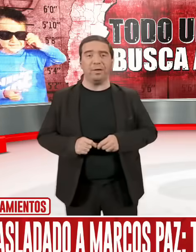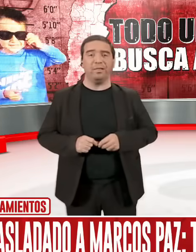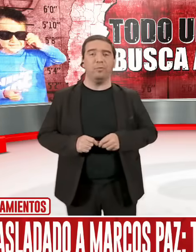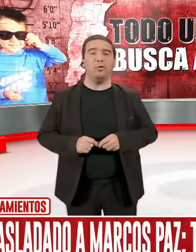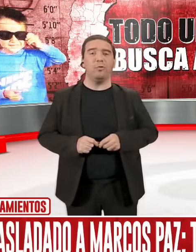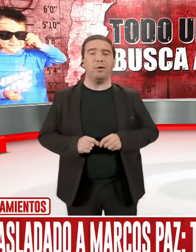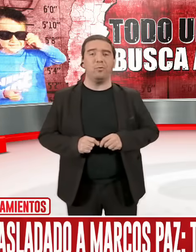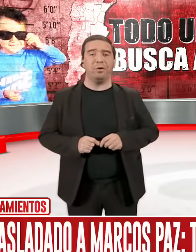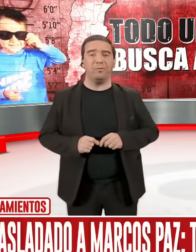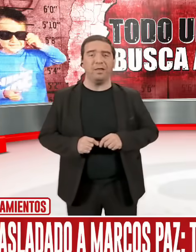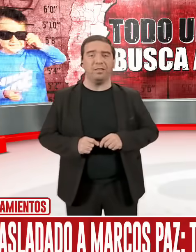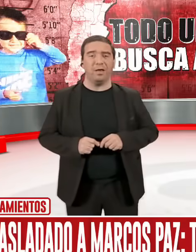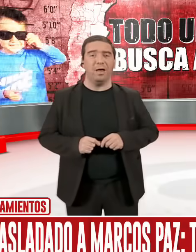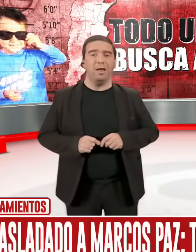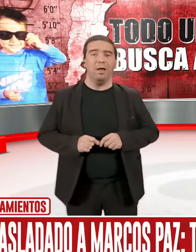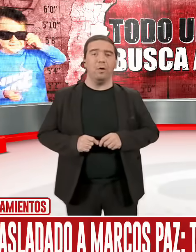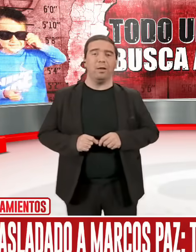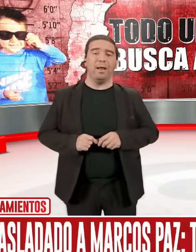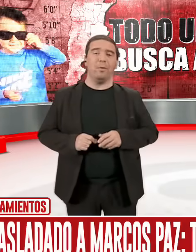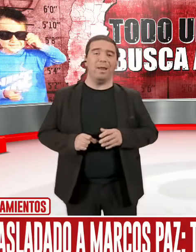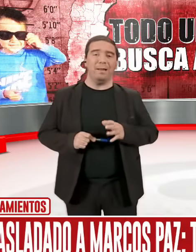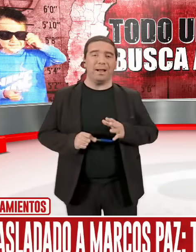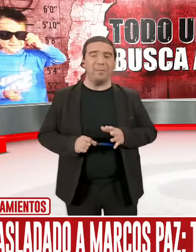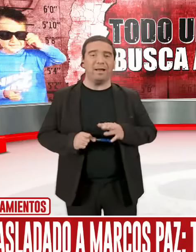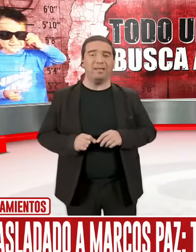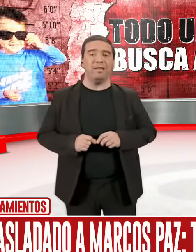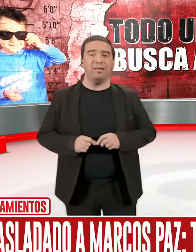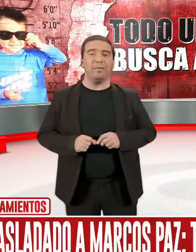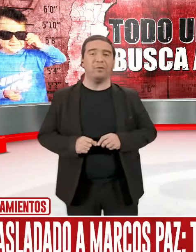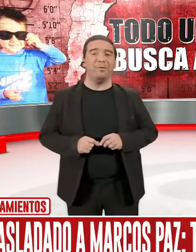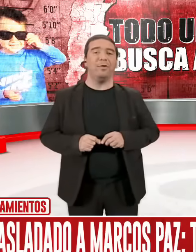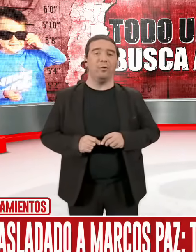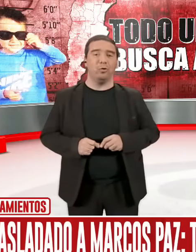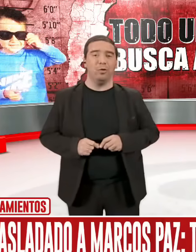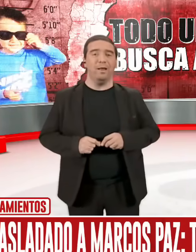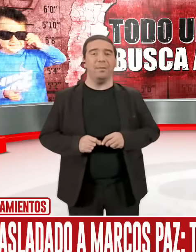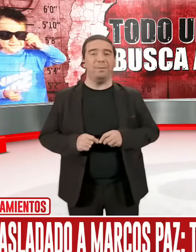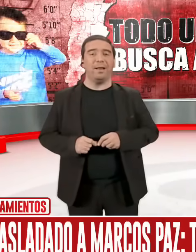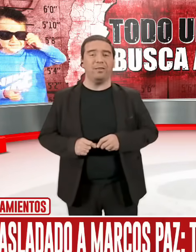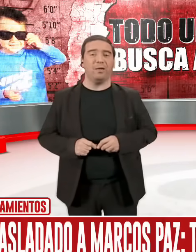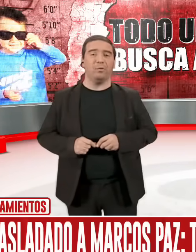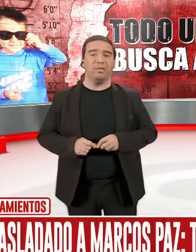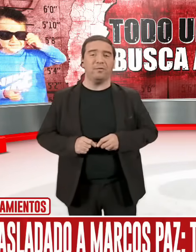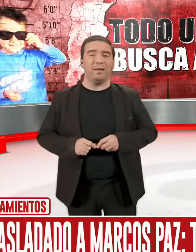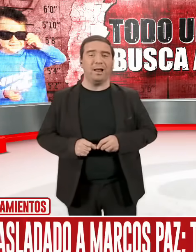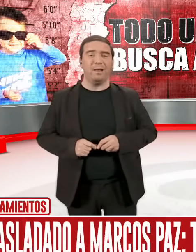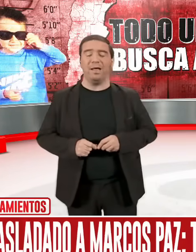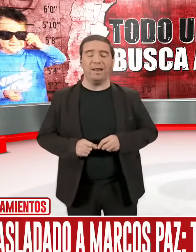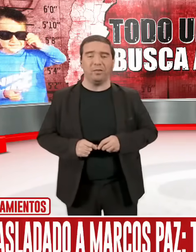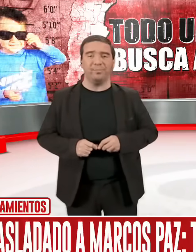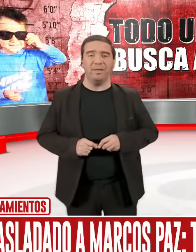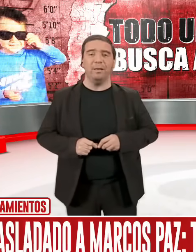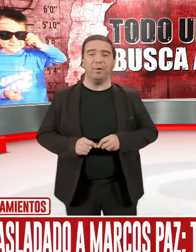serio, porque si uno toma como referencia lo que, digamos, la Cámara Gesell en sí, estamos hablando de dos. La primera que se hizo la Justicia